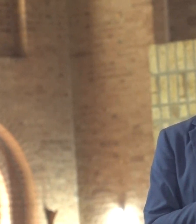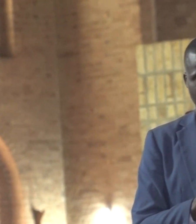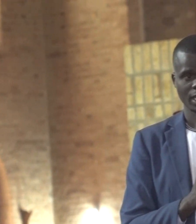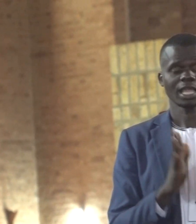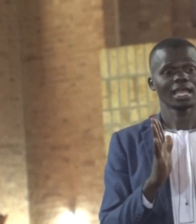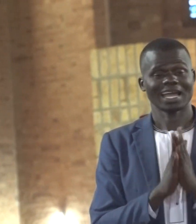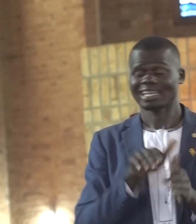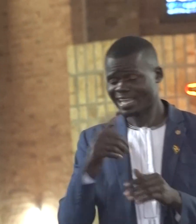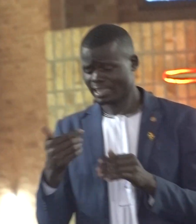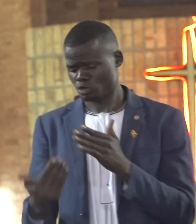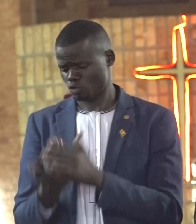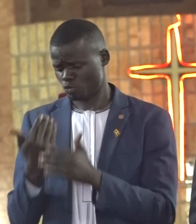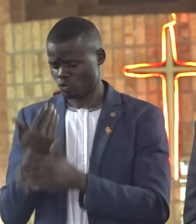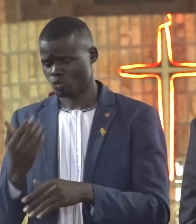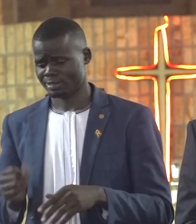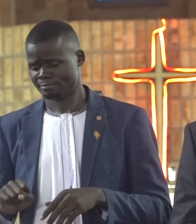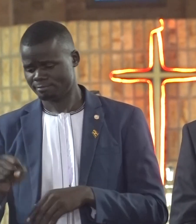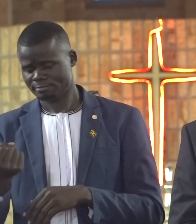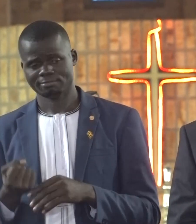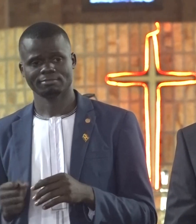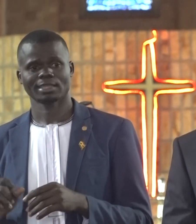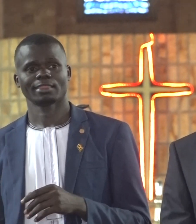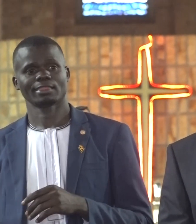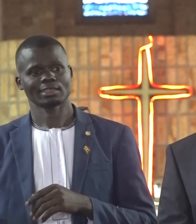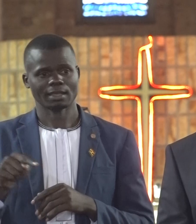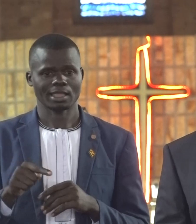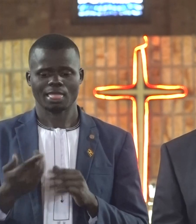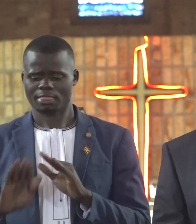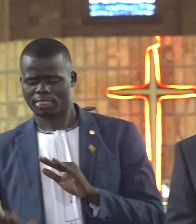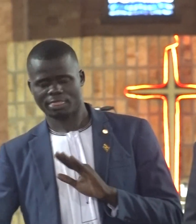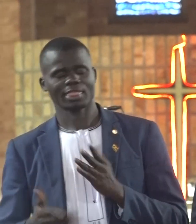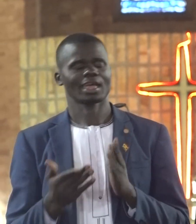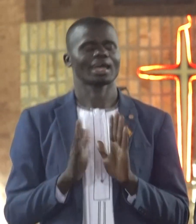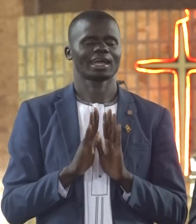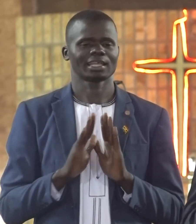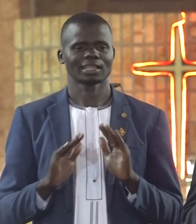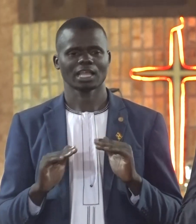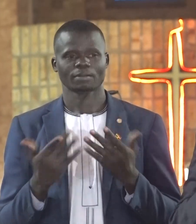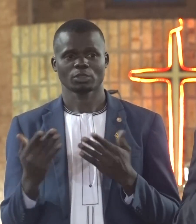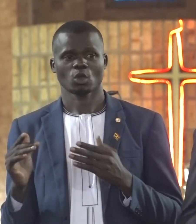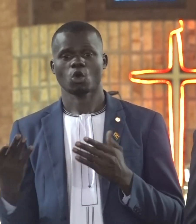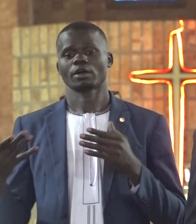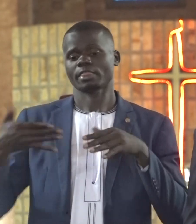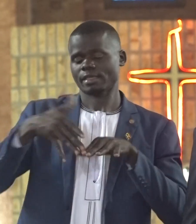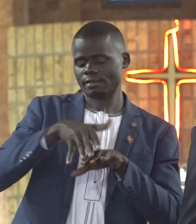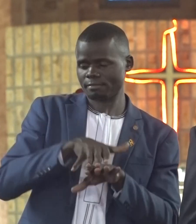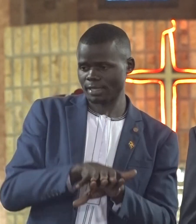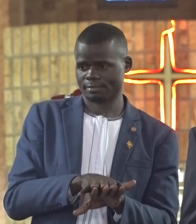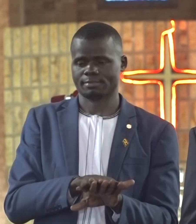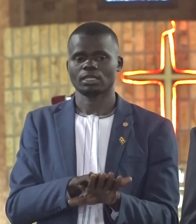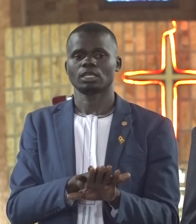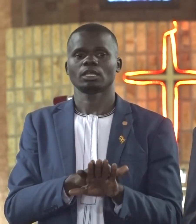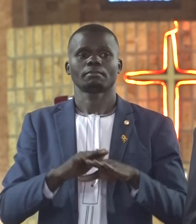N'ebika ebyajja oluvannyuma ne byegatta ku Buganda, ne byegatta ku Baganda